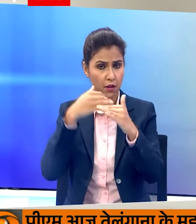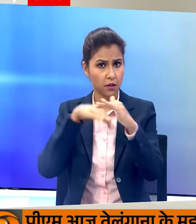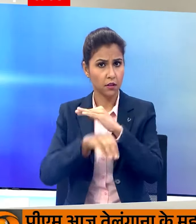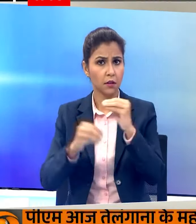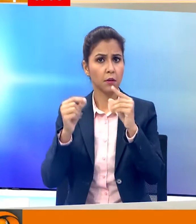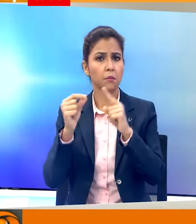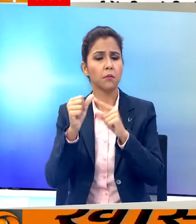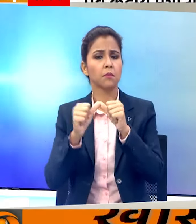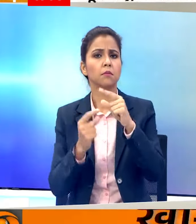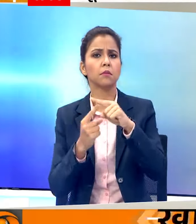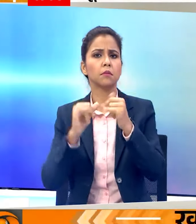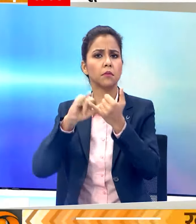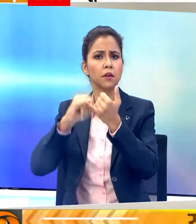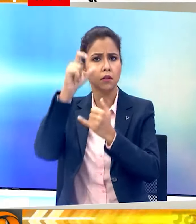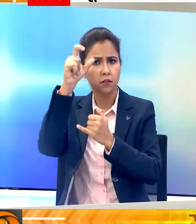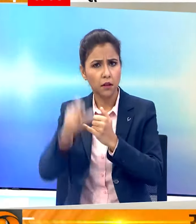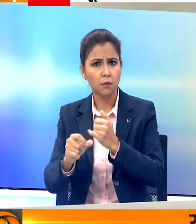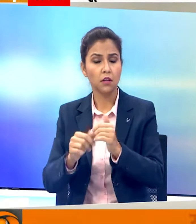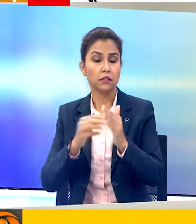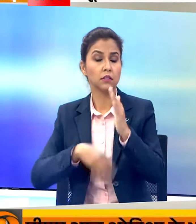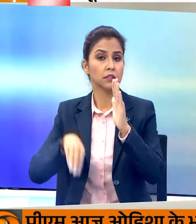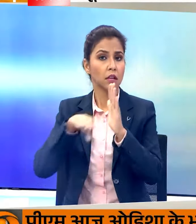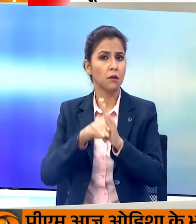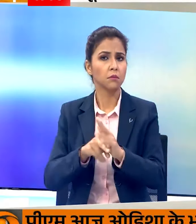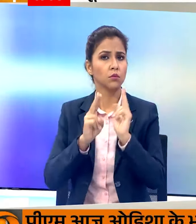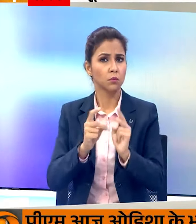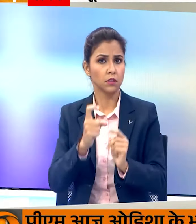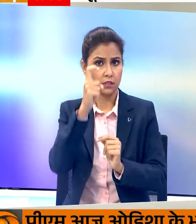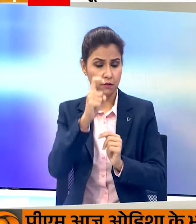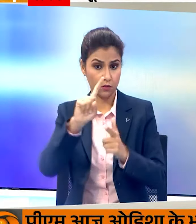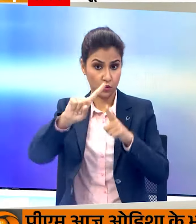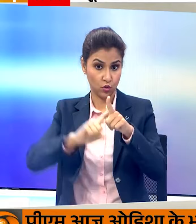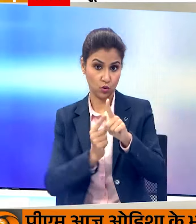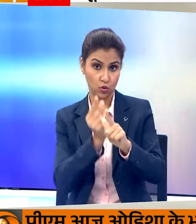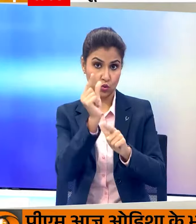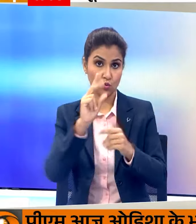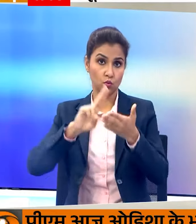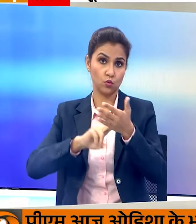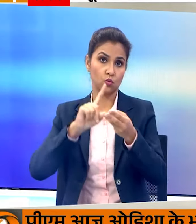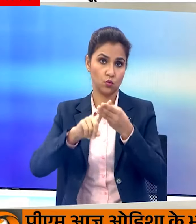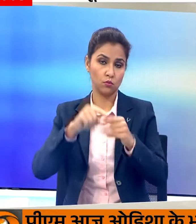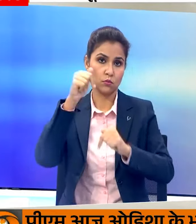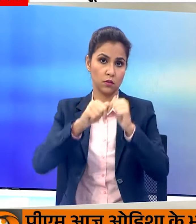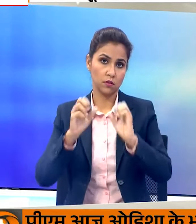साहिब में आम चुनाव के सातवें चरण के तहत 1 जून को मतदान किए